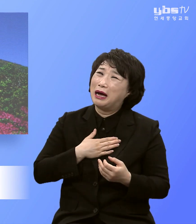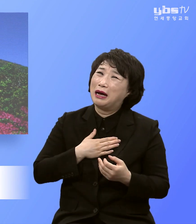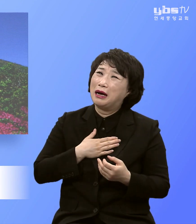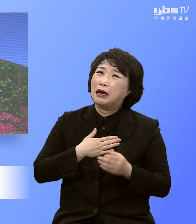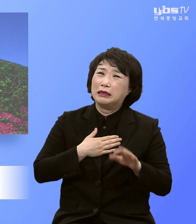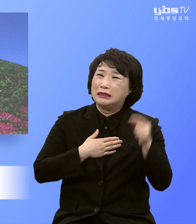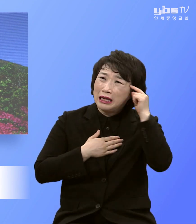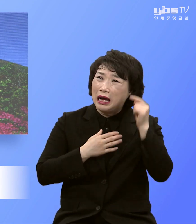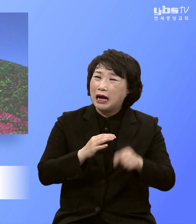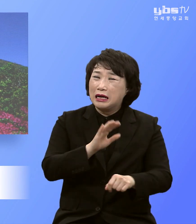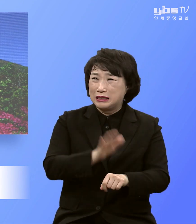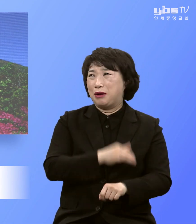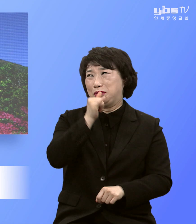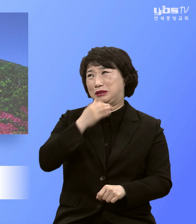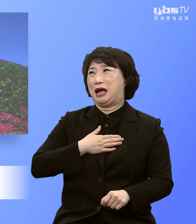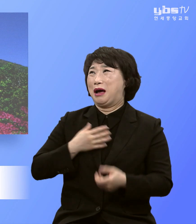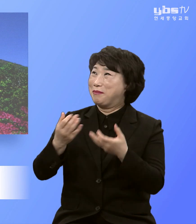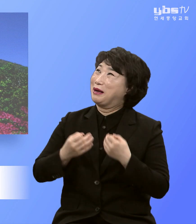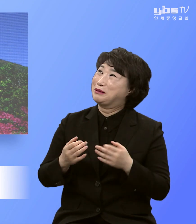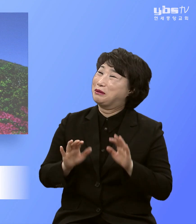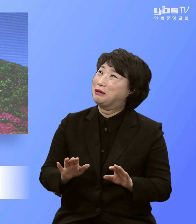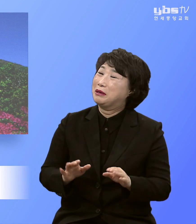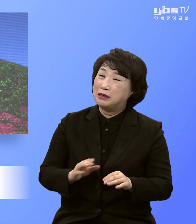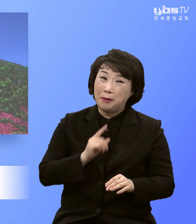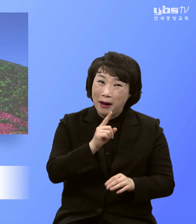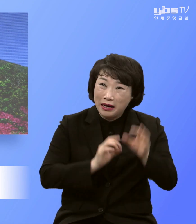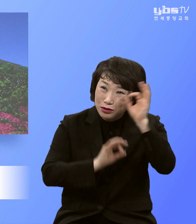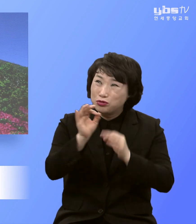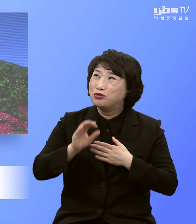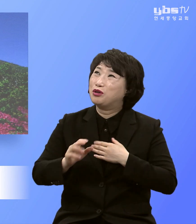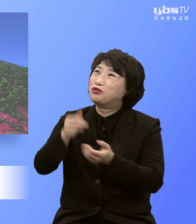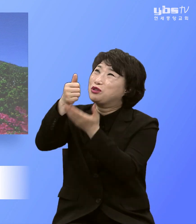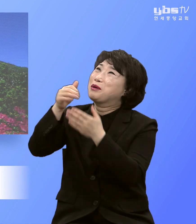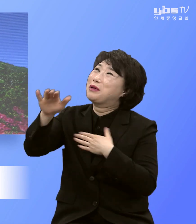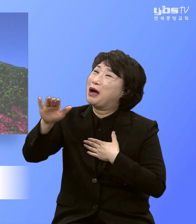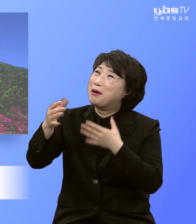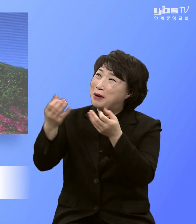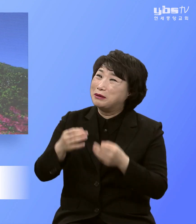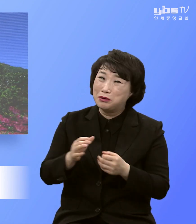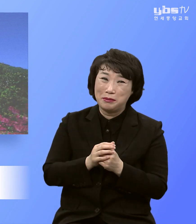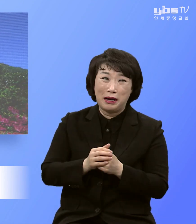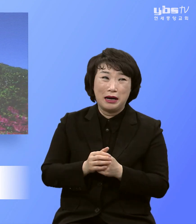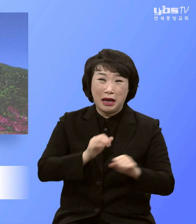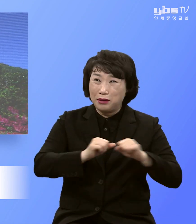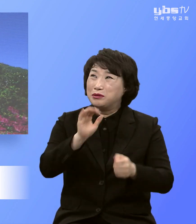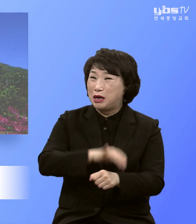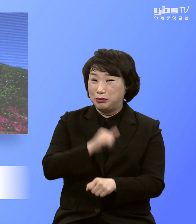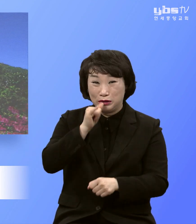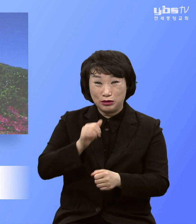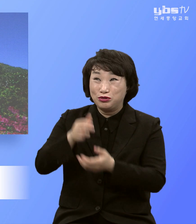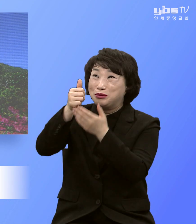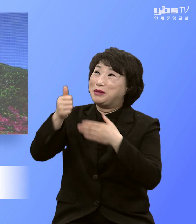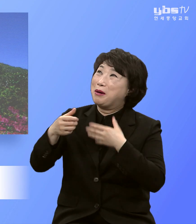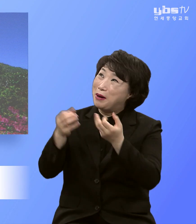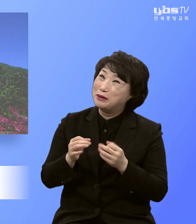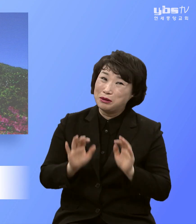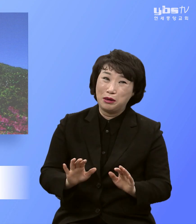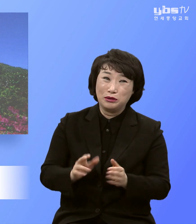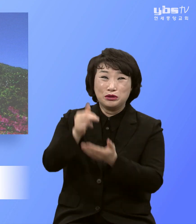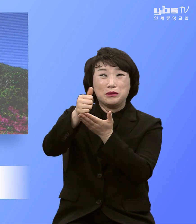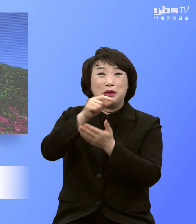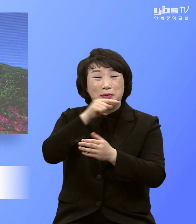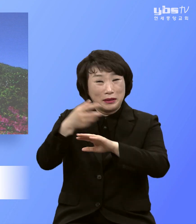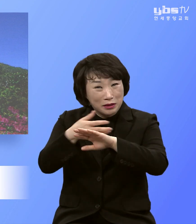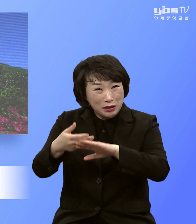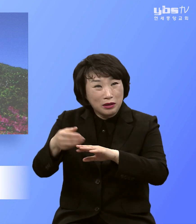잘못 가진 거 보셨죠? 말을 잘못한 거 보셨죠? 행동을 잘못한 거 보셨죠? 주님이